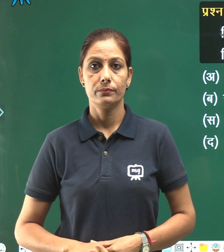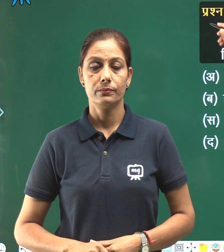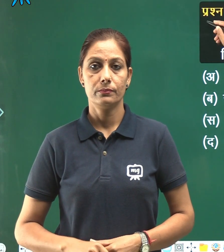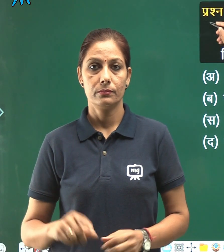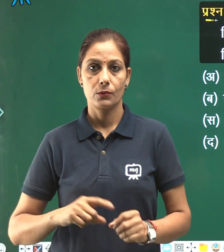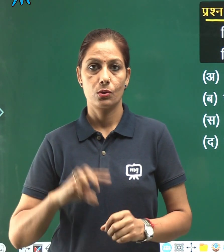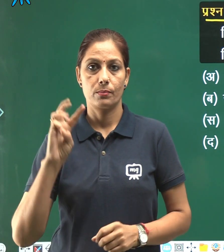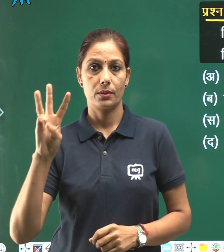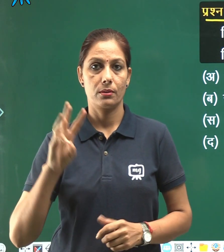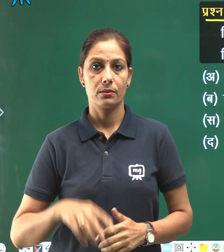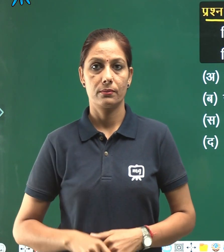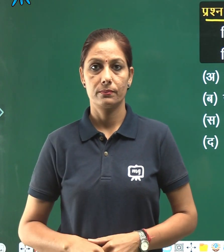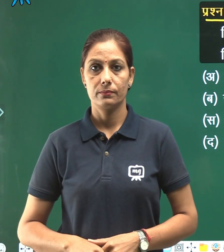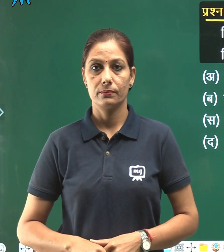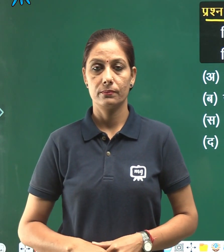प्रश्न 3,